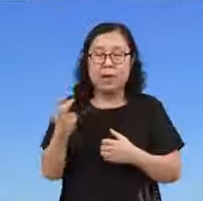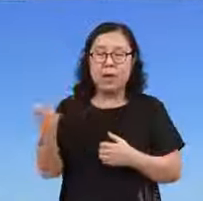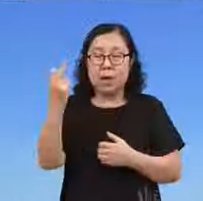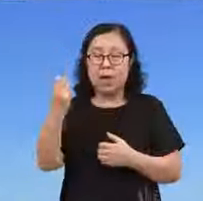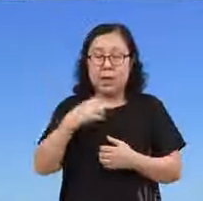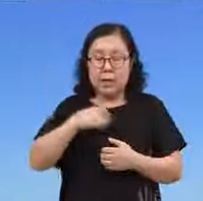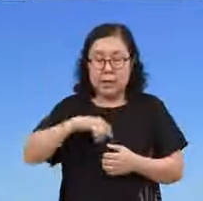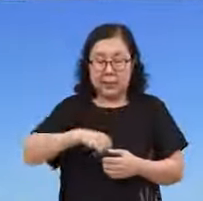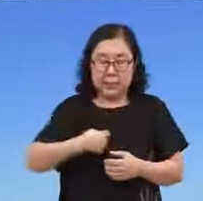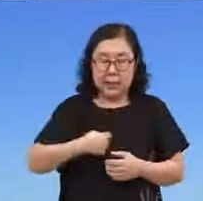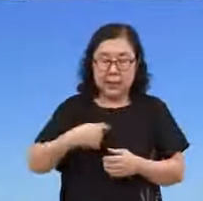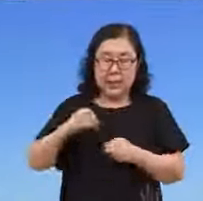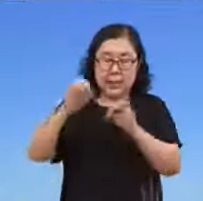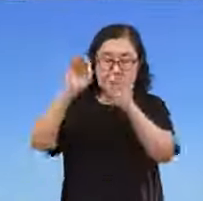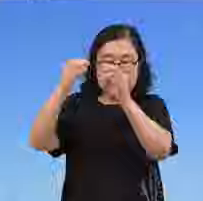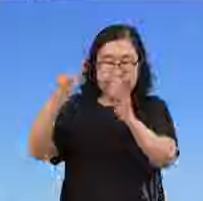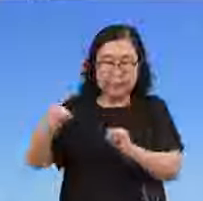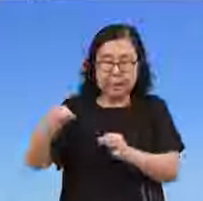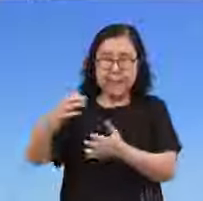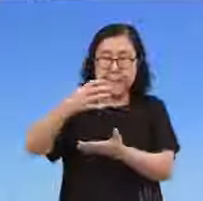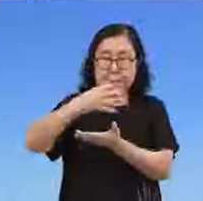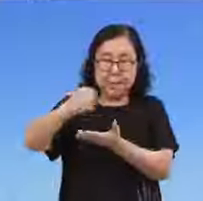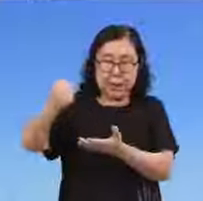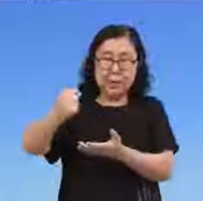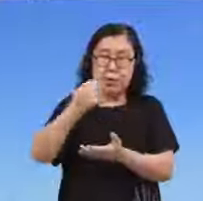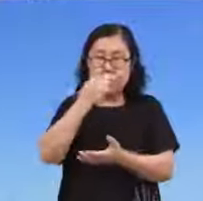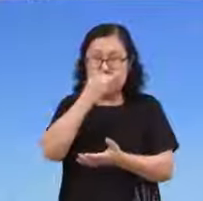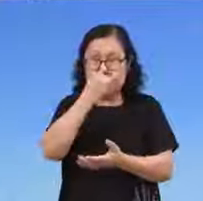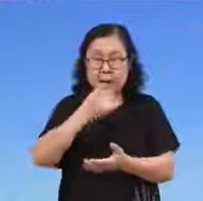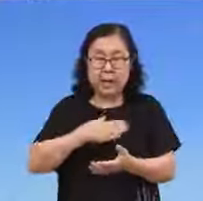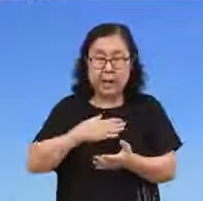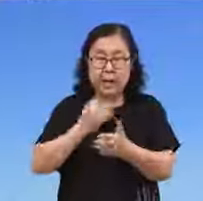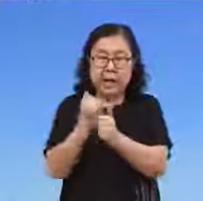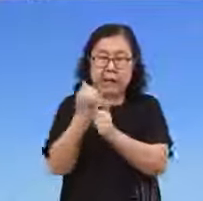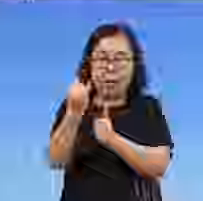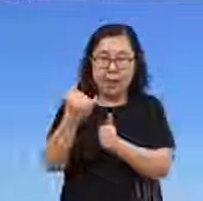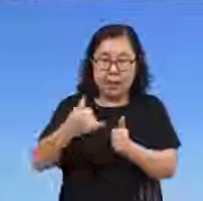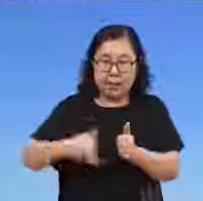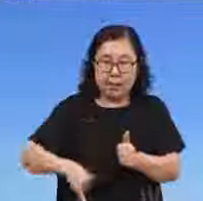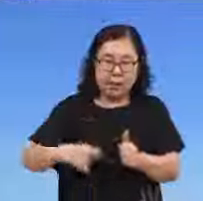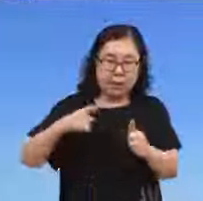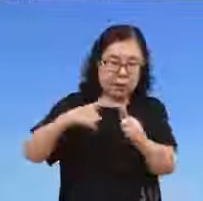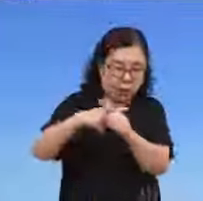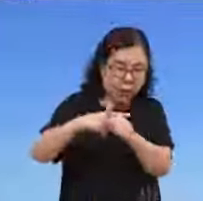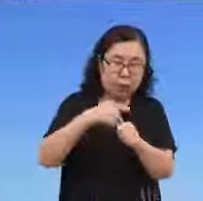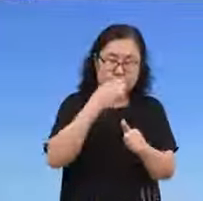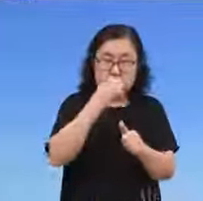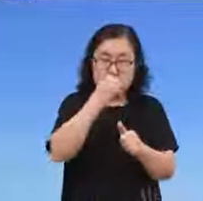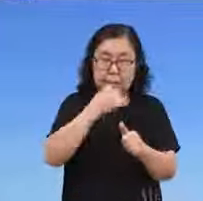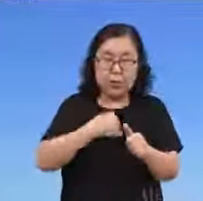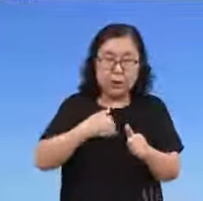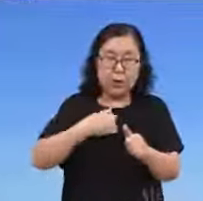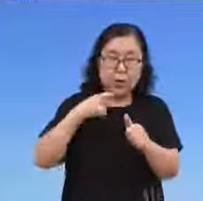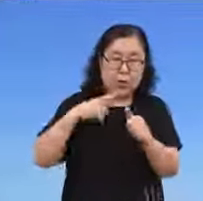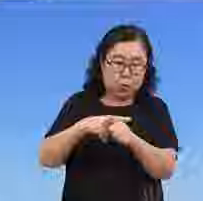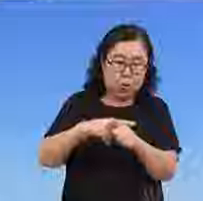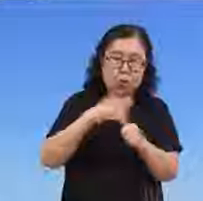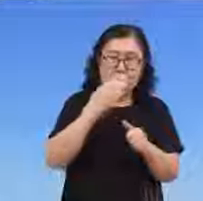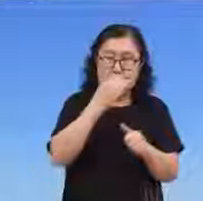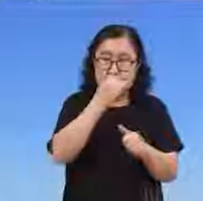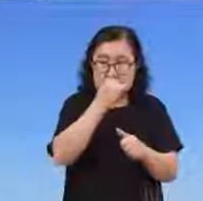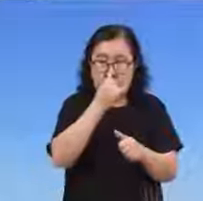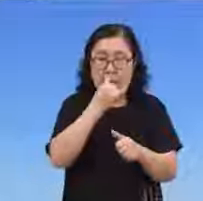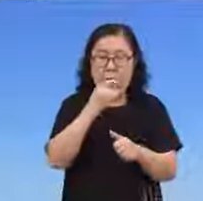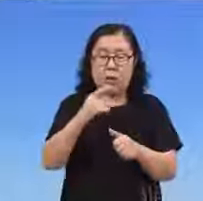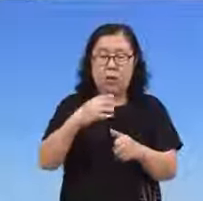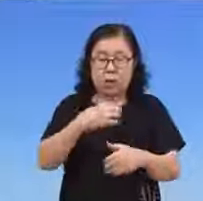야곱은 형 에서가 자기 재산을 빼앗을지 모른다. 내 처자식을 죽일지 모른다. 나까지 죽일지 모른다. 야곱은